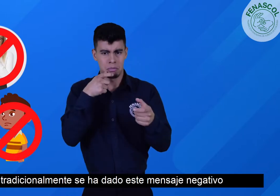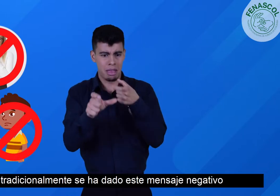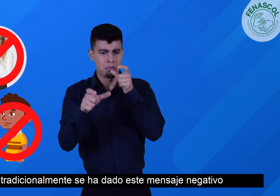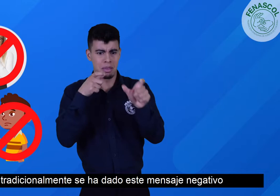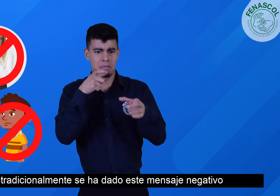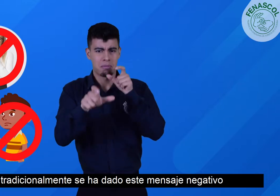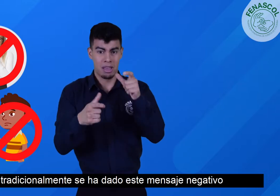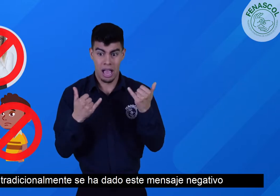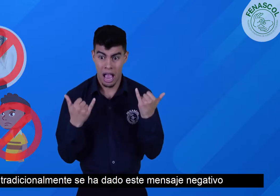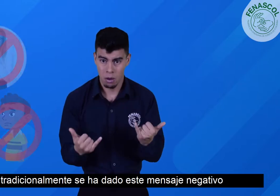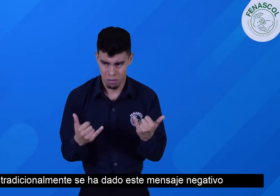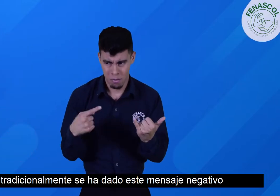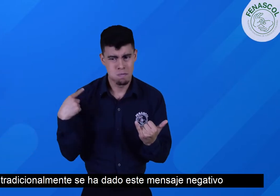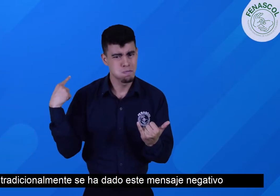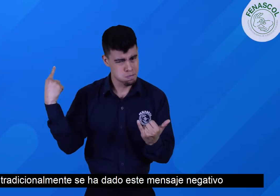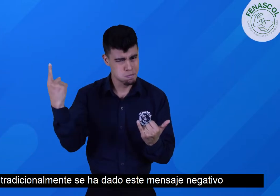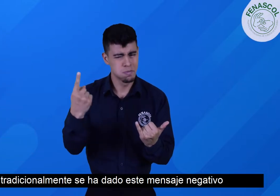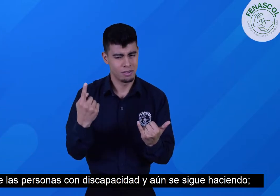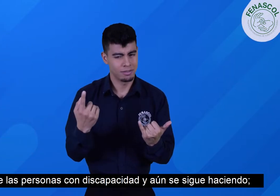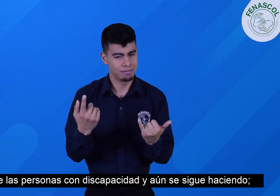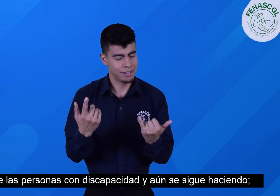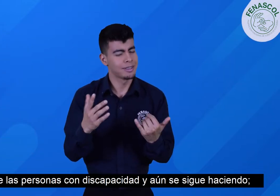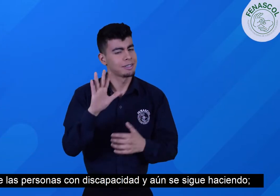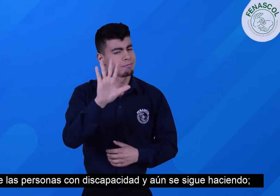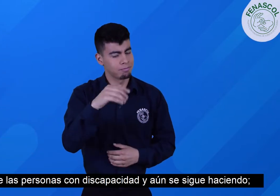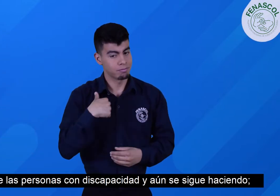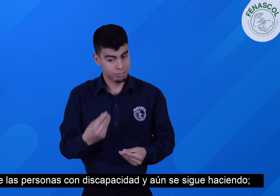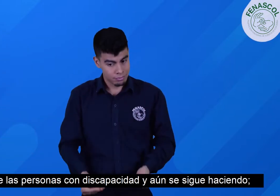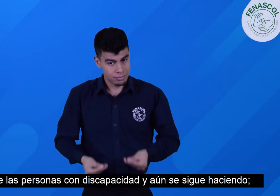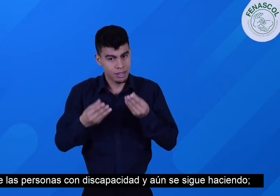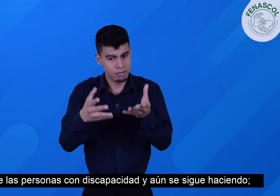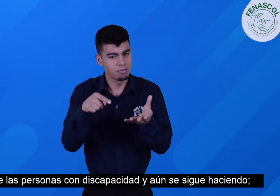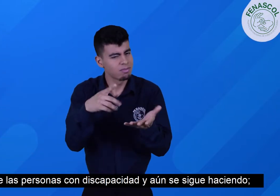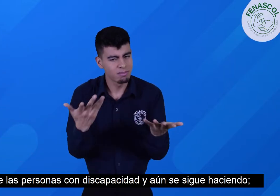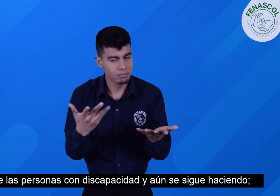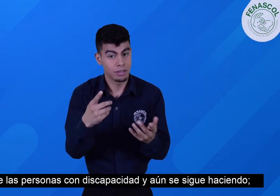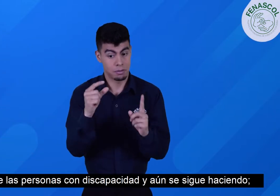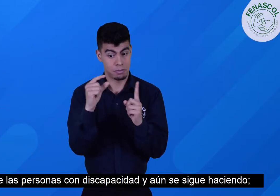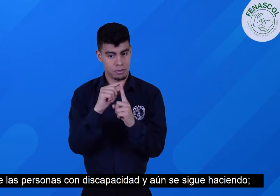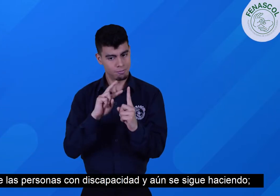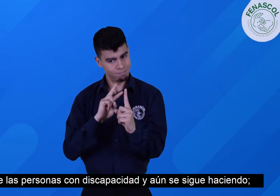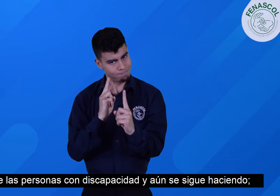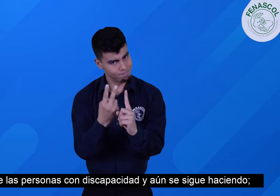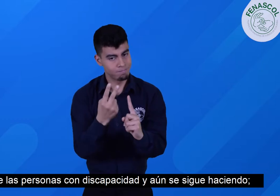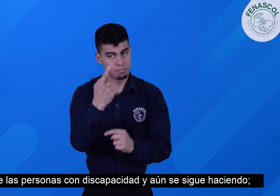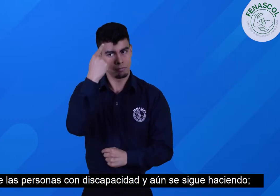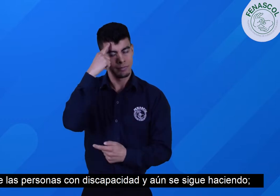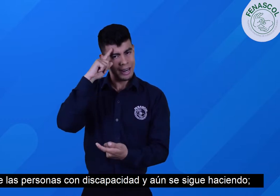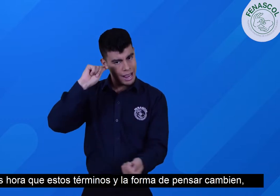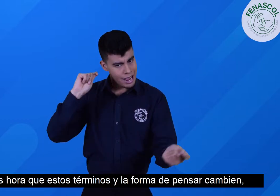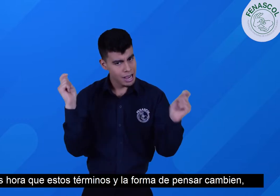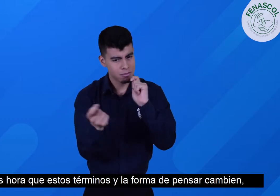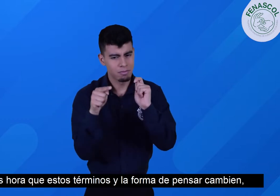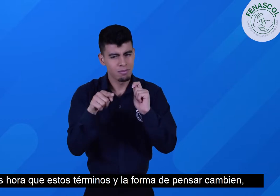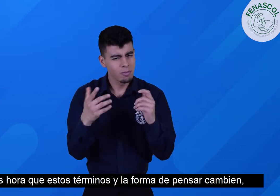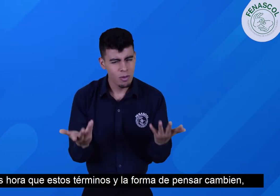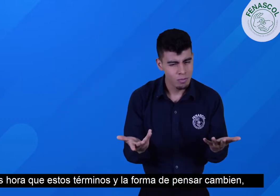se ha dado este mensaje negativo sobre las personas con discapacidad y aún se sigue haciendo ya es hora que estos